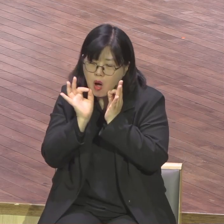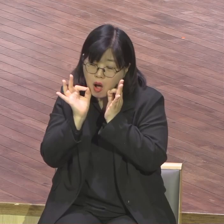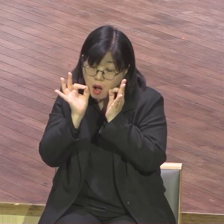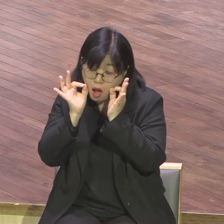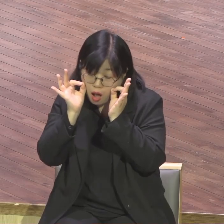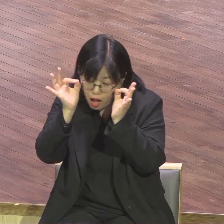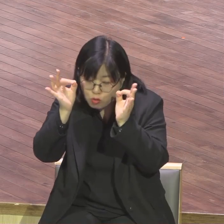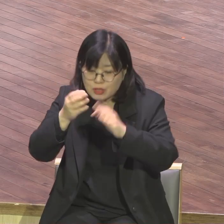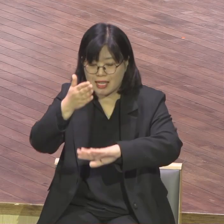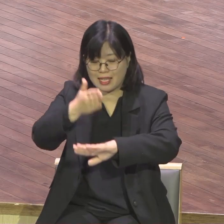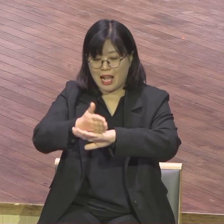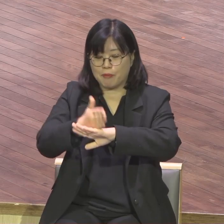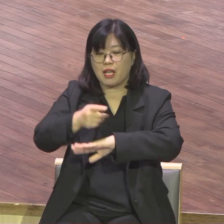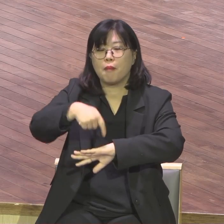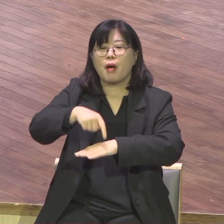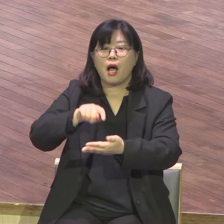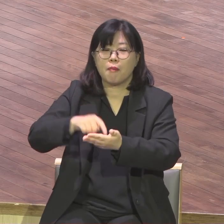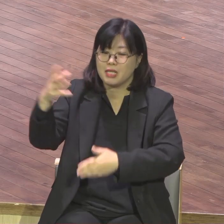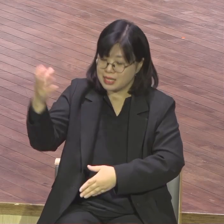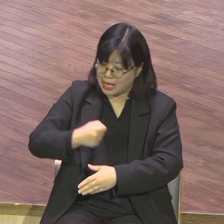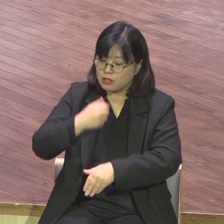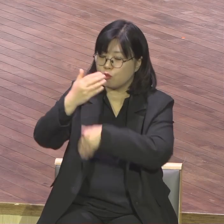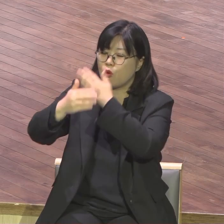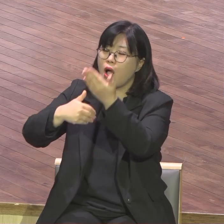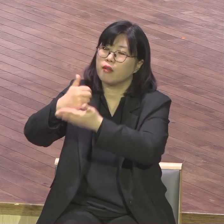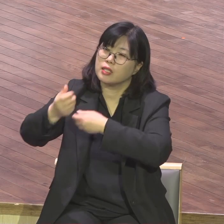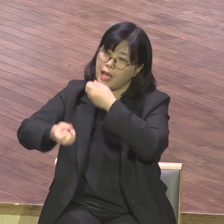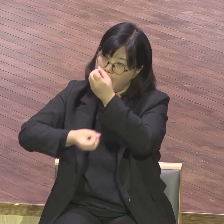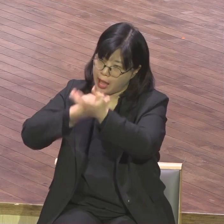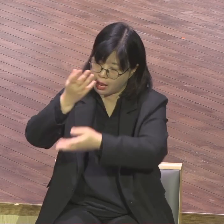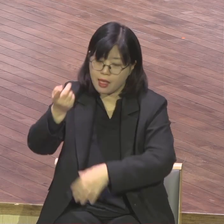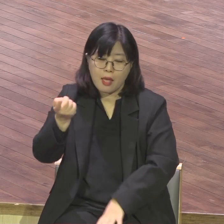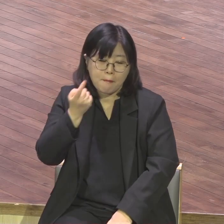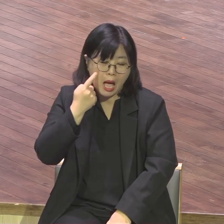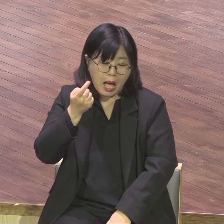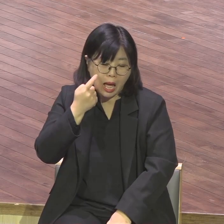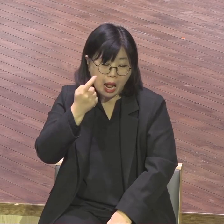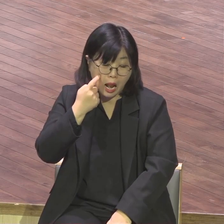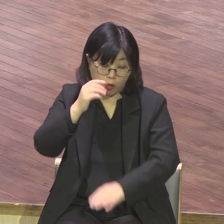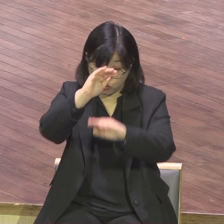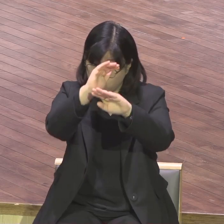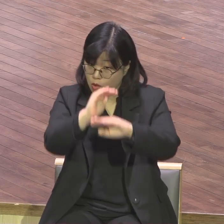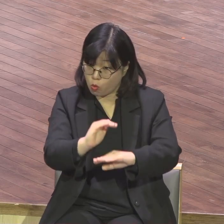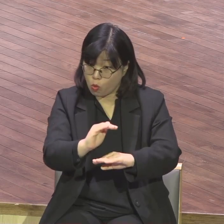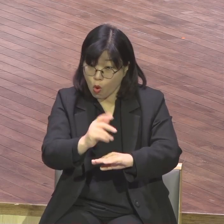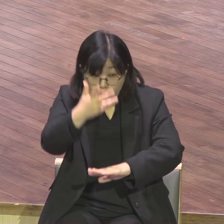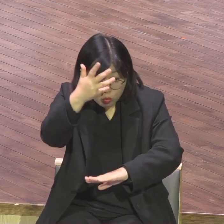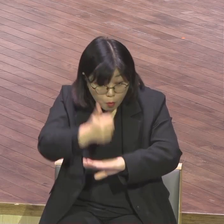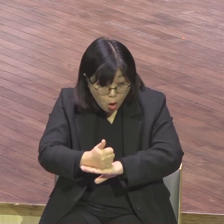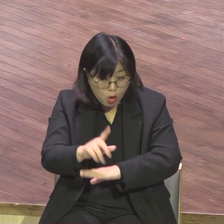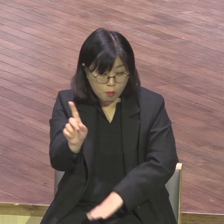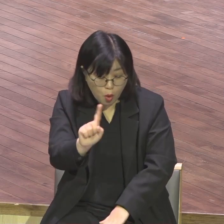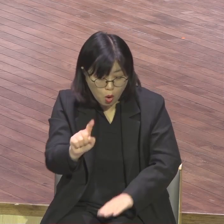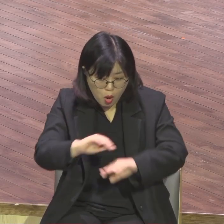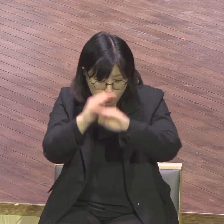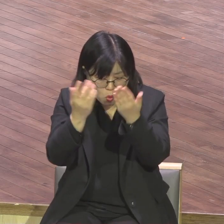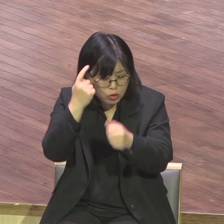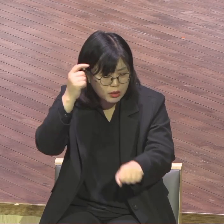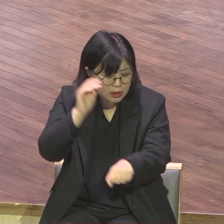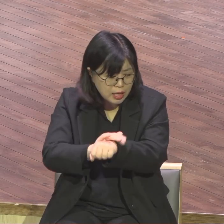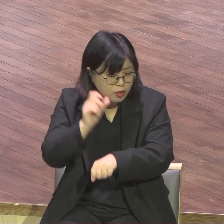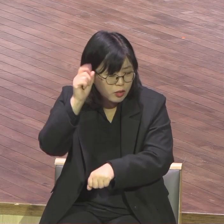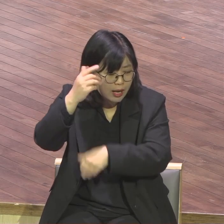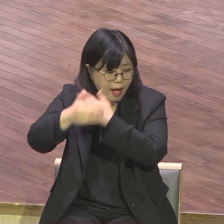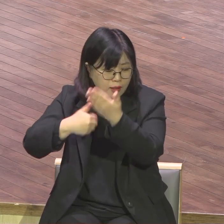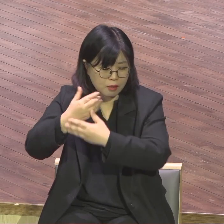구할 것을 감사함으로 하나님께 아뢰라. 그리하면 모든 지각에 뛰어난 하나님의 평강이